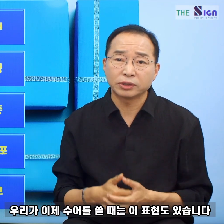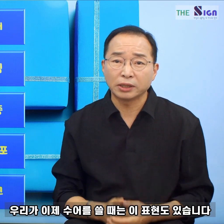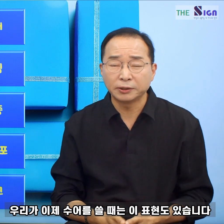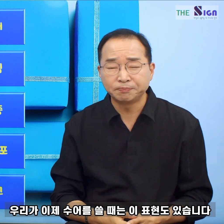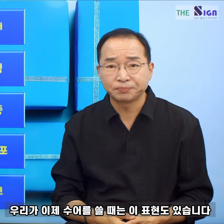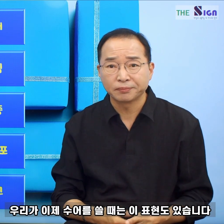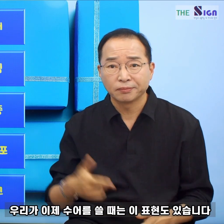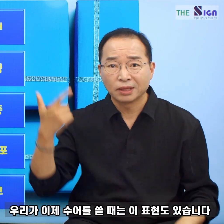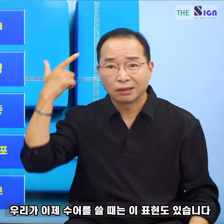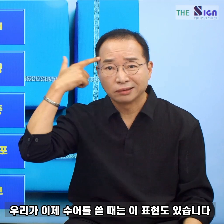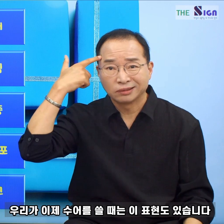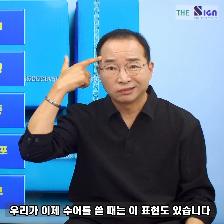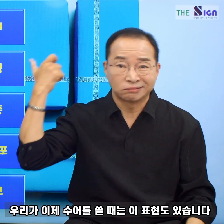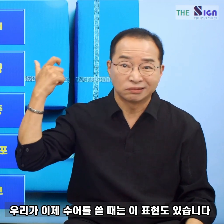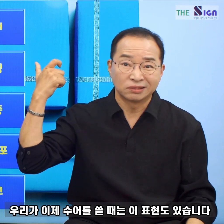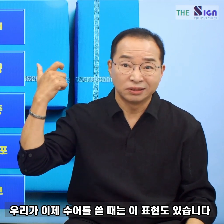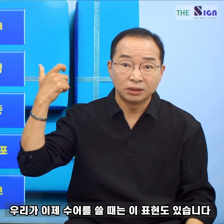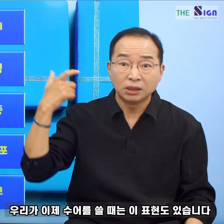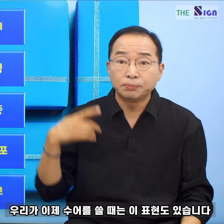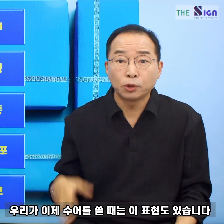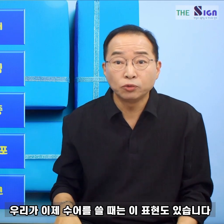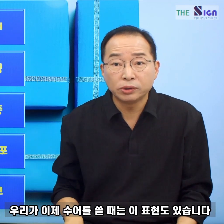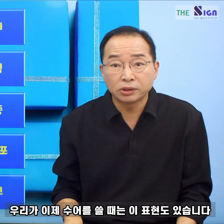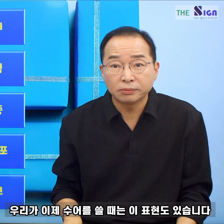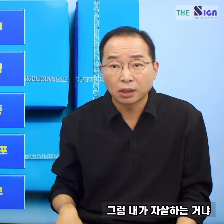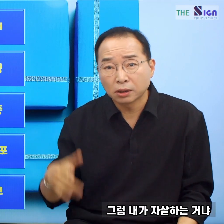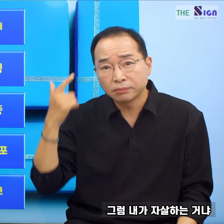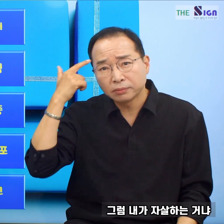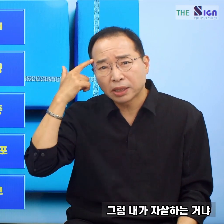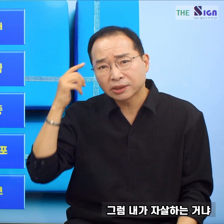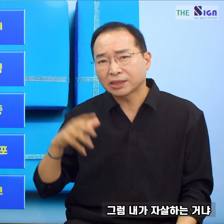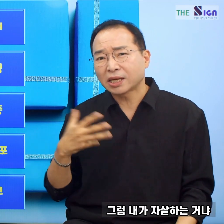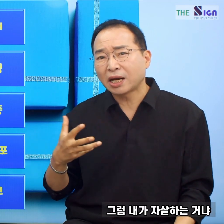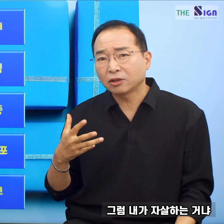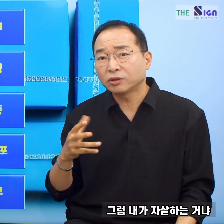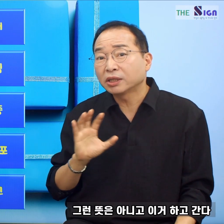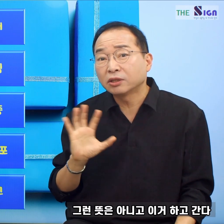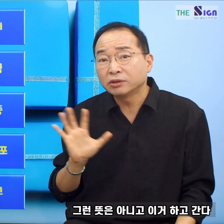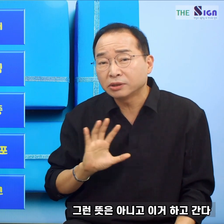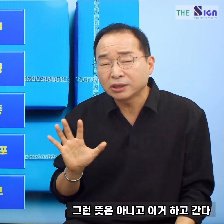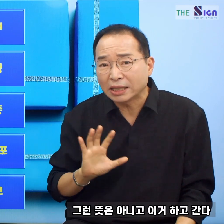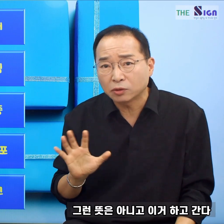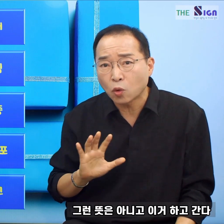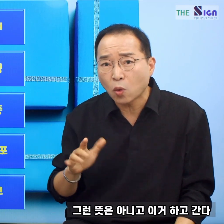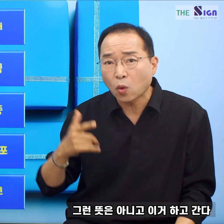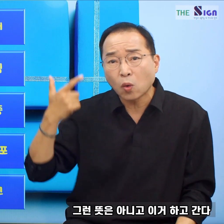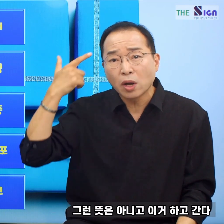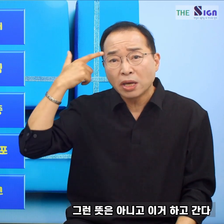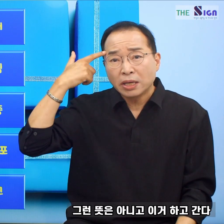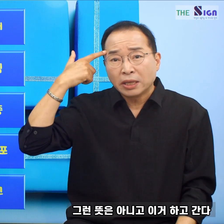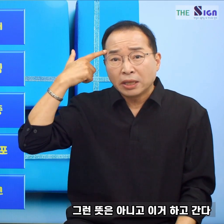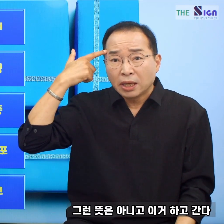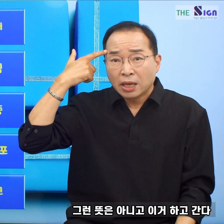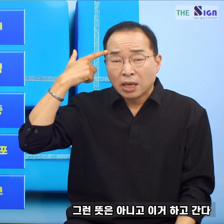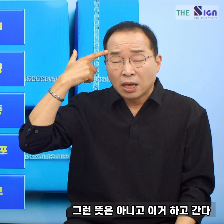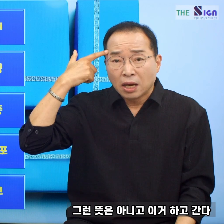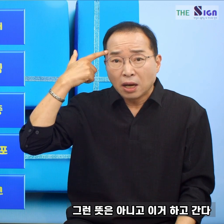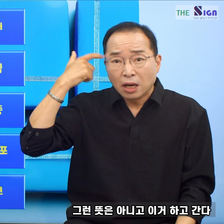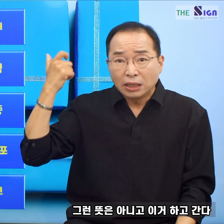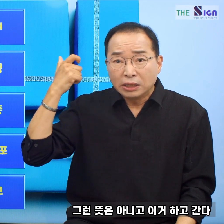때는 이 표현도 있습니다. 그럼 내가 자살하는 거냐 그런 뜻은 아니고, 이거